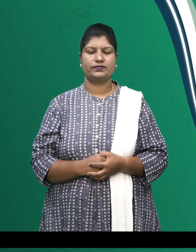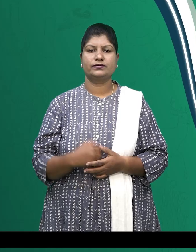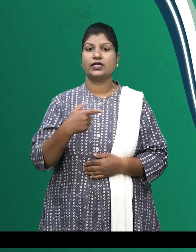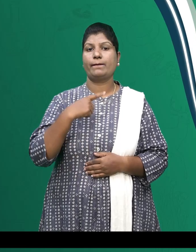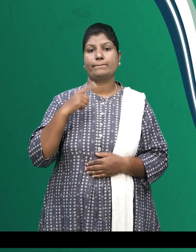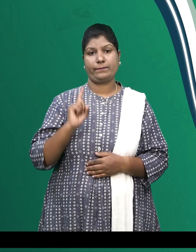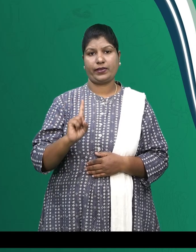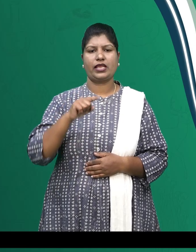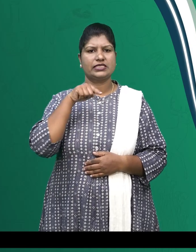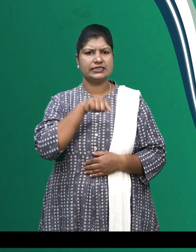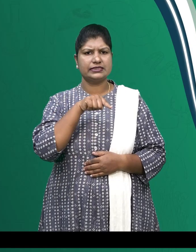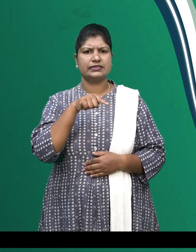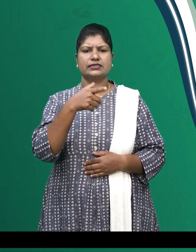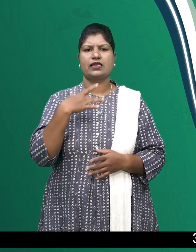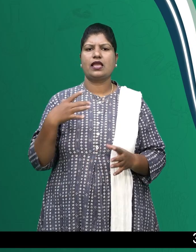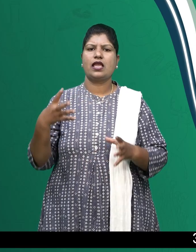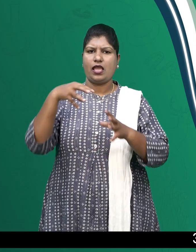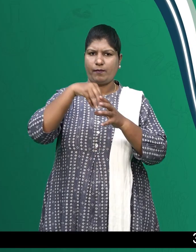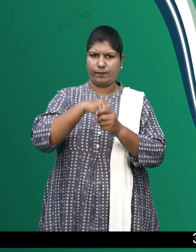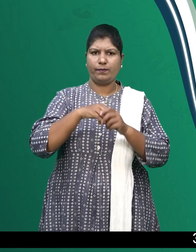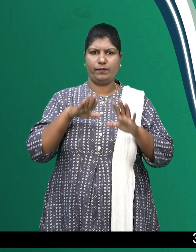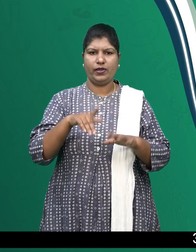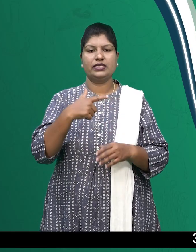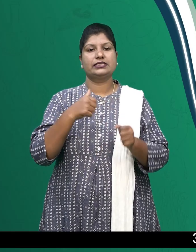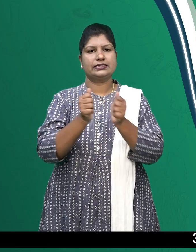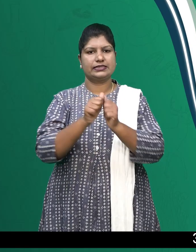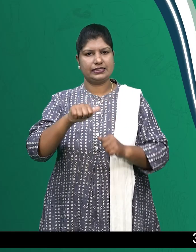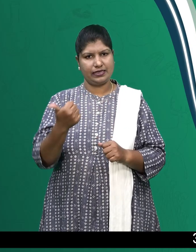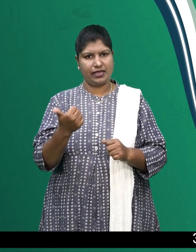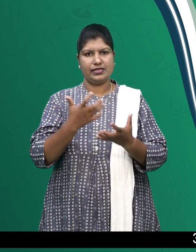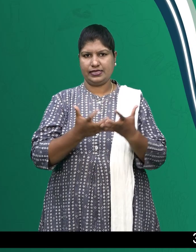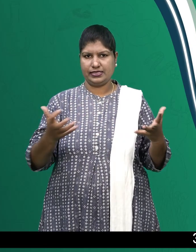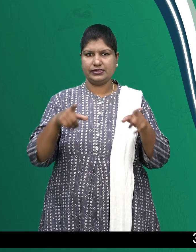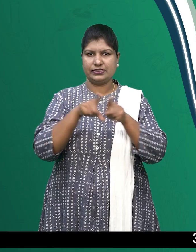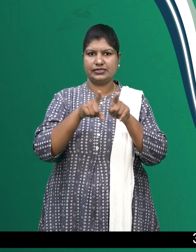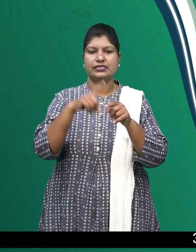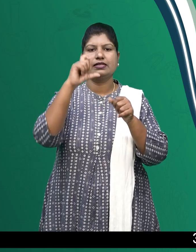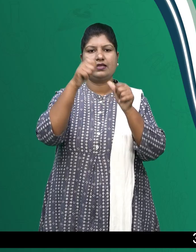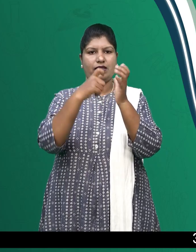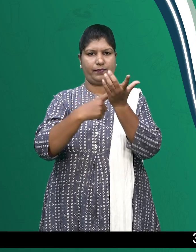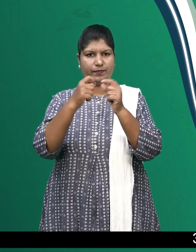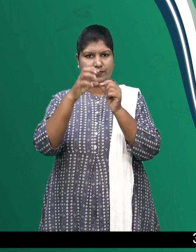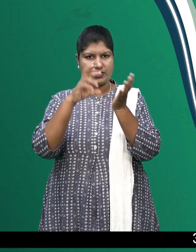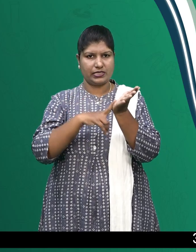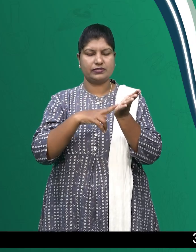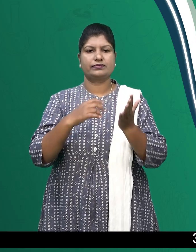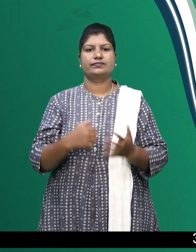लेकिन यह संभवतः अन्य तत्वों जैसे कार्बन,